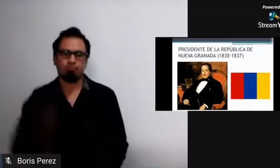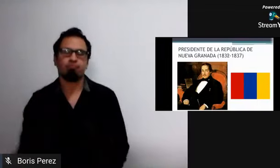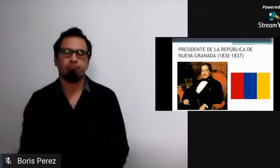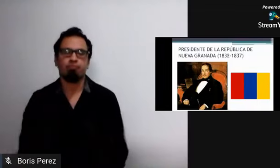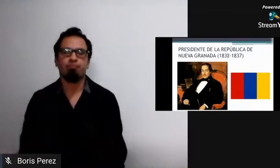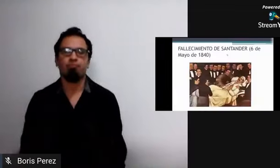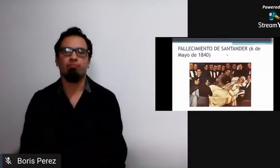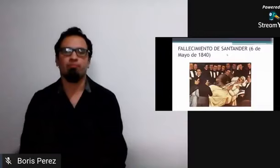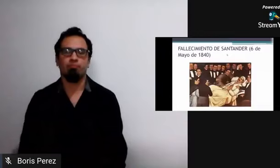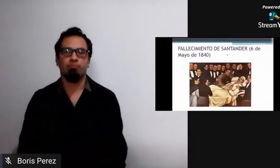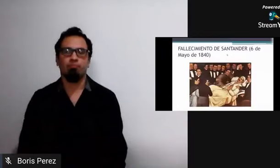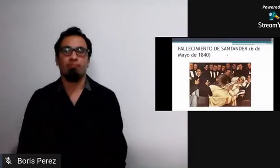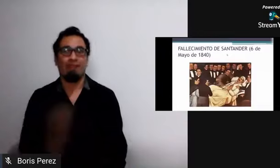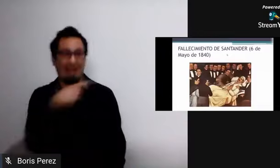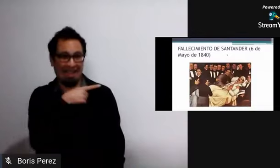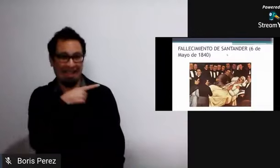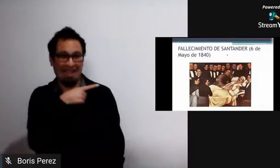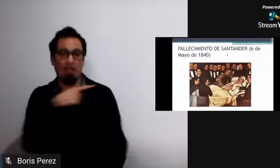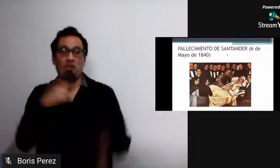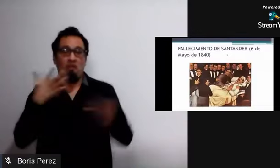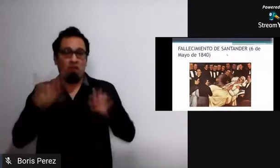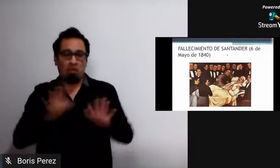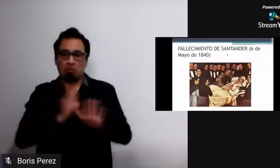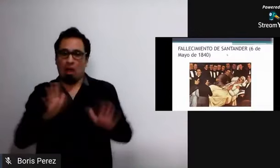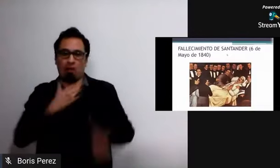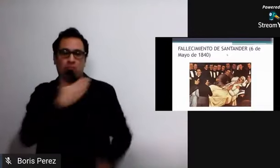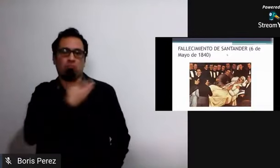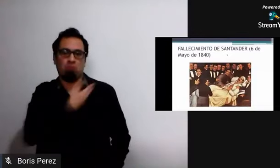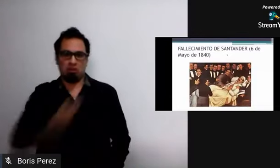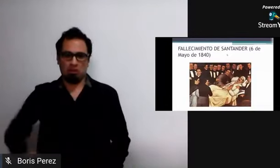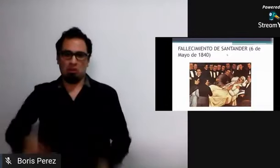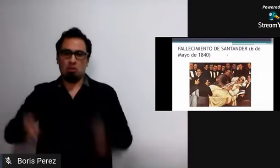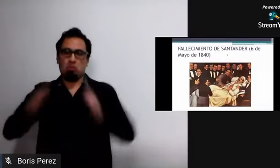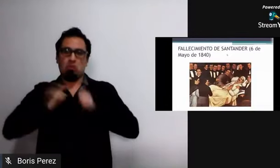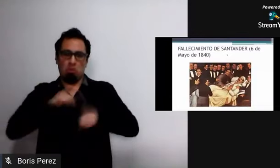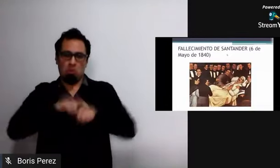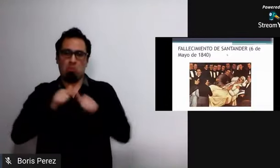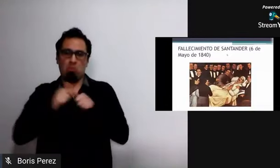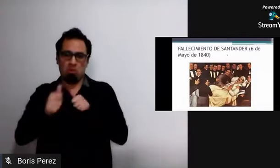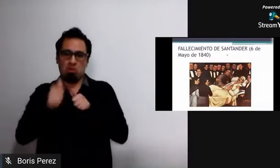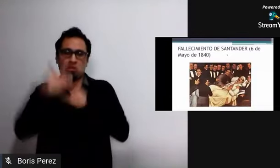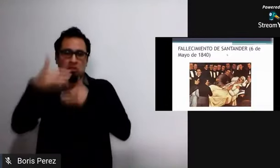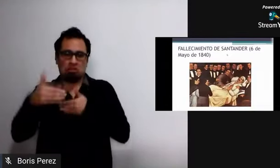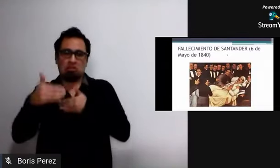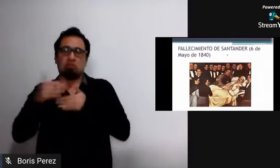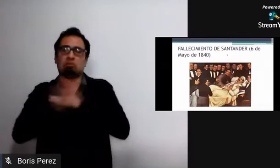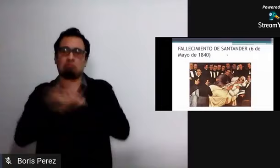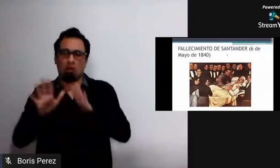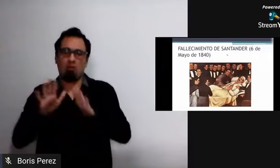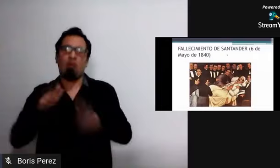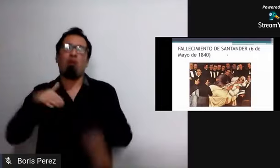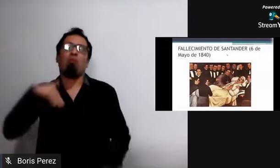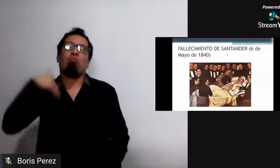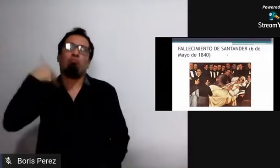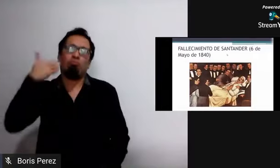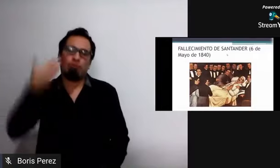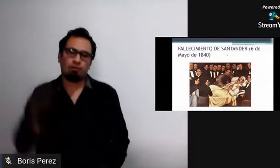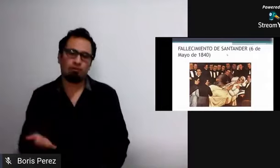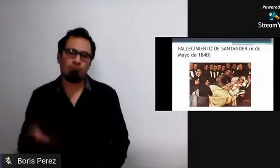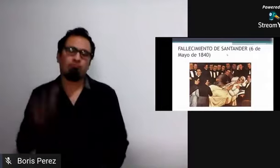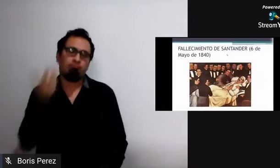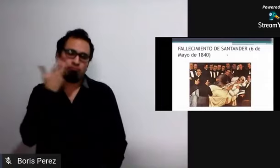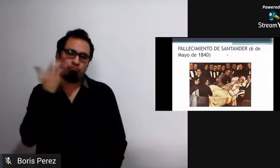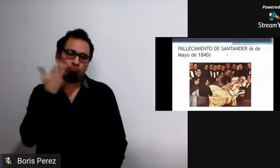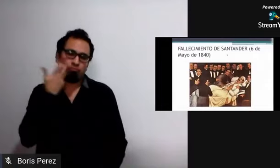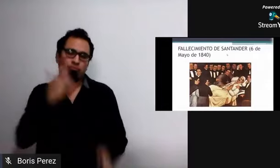Sí, se cumplió entonces el periodo de gobierno hasta 1837. Ahí vemos también una imagen que